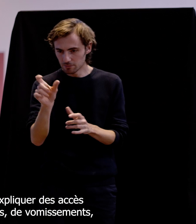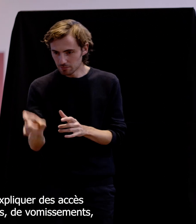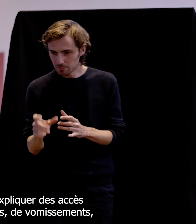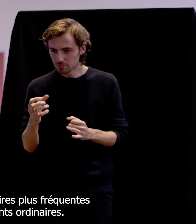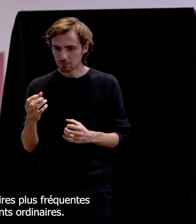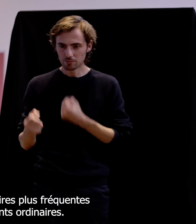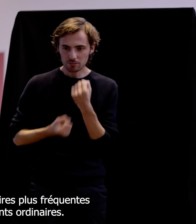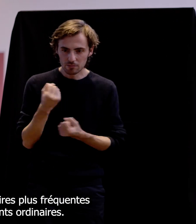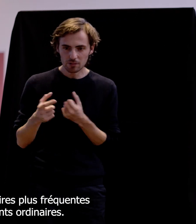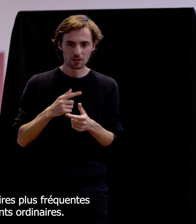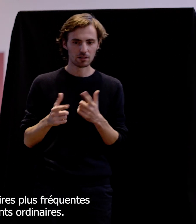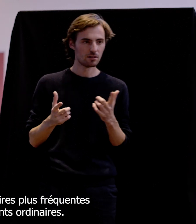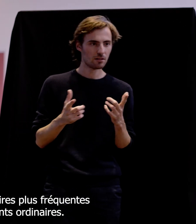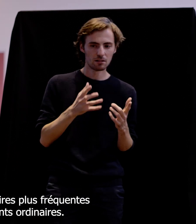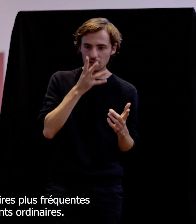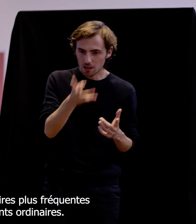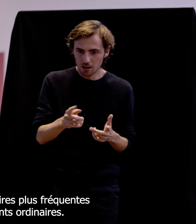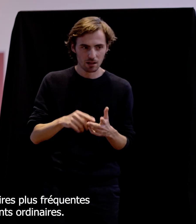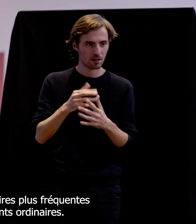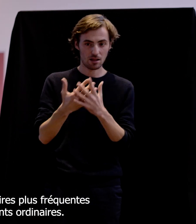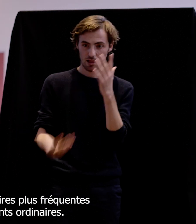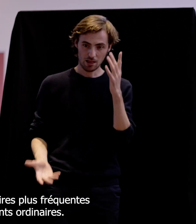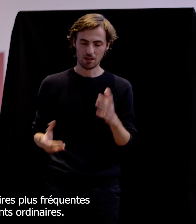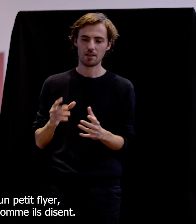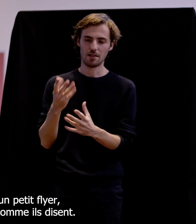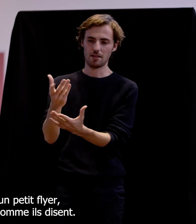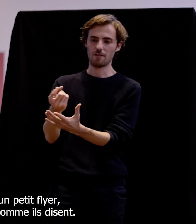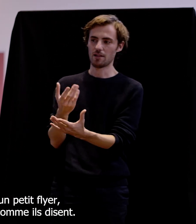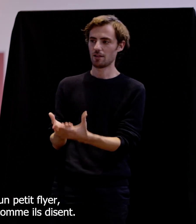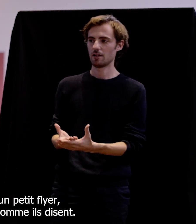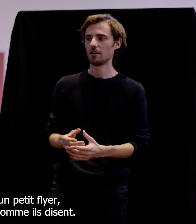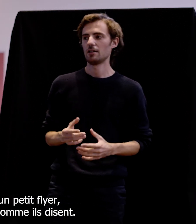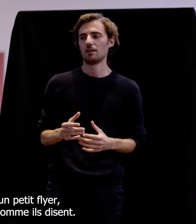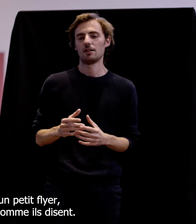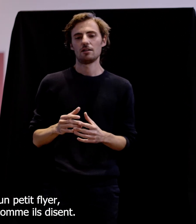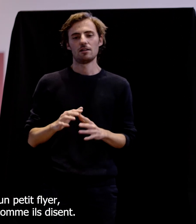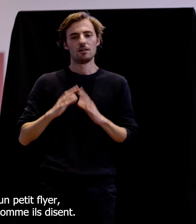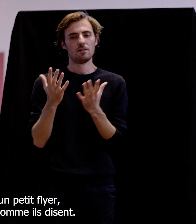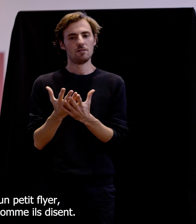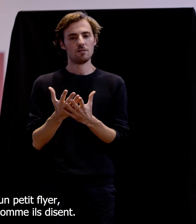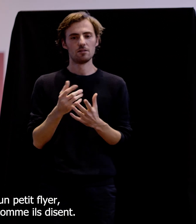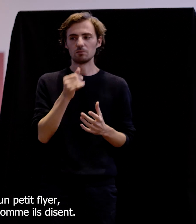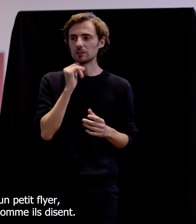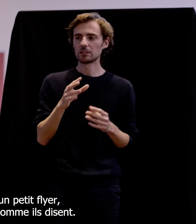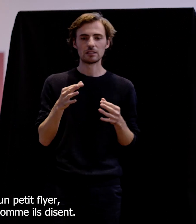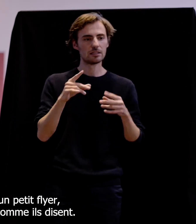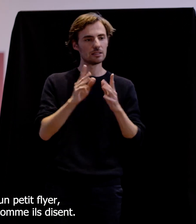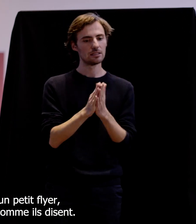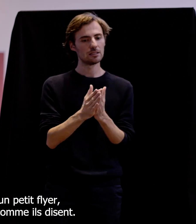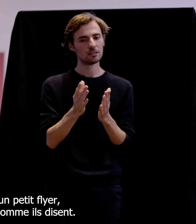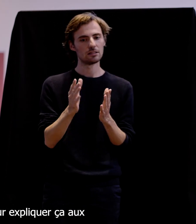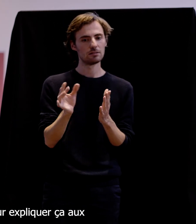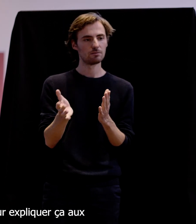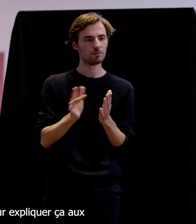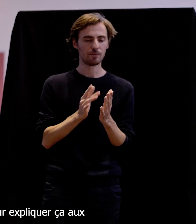abdominales, de vomissements, d'intolérance alimentaire plus fréquentes que chez les enfants ordinaires. Donc, ils ont fait un petit flyer, un petit pamphlet,